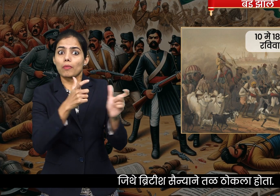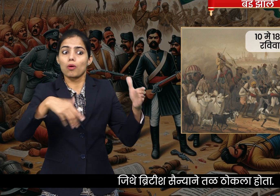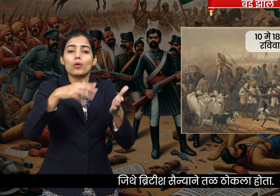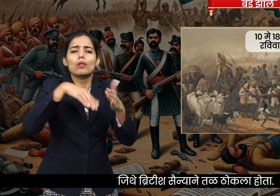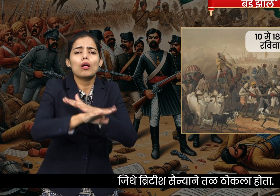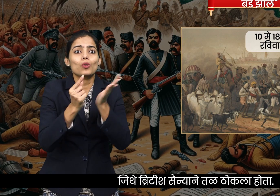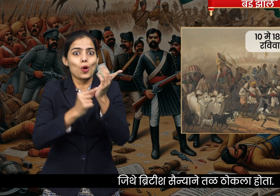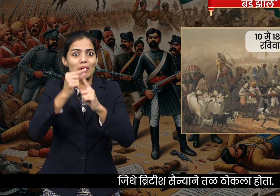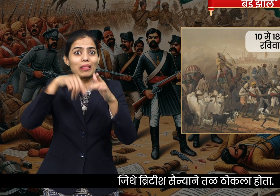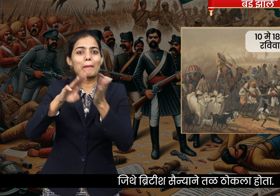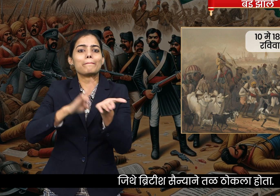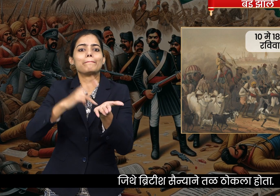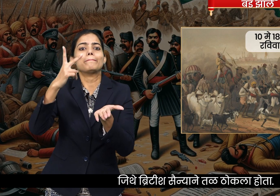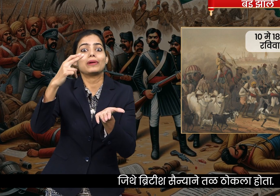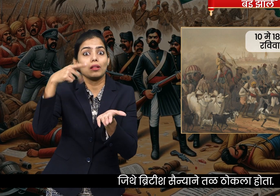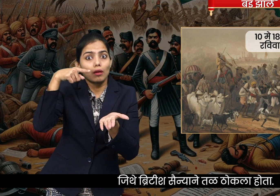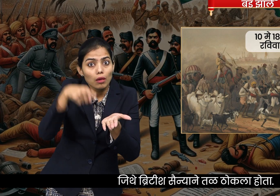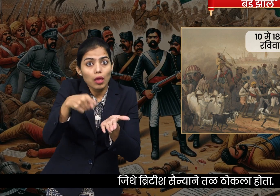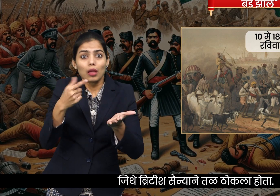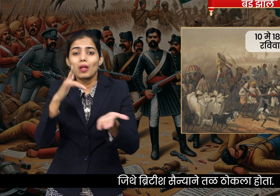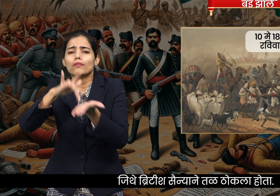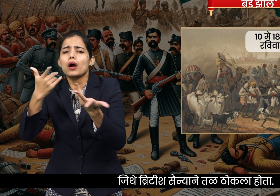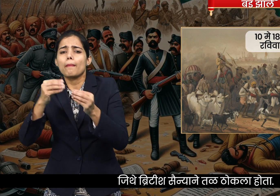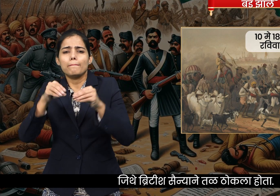ब्रिटिश सैन्याने थट ठोकला होता,